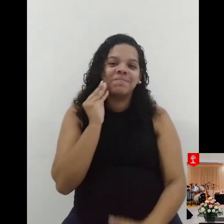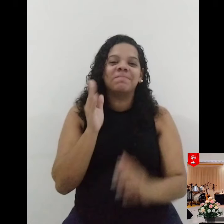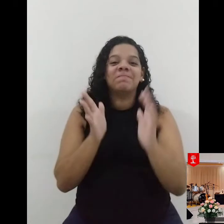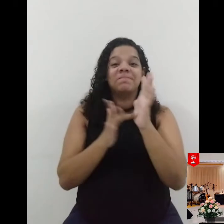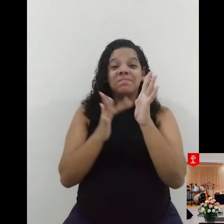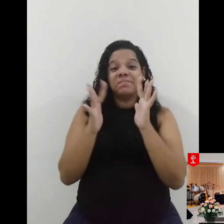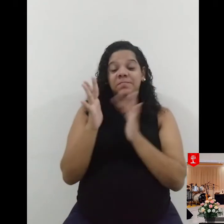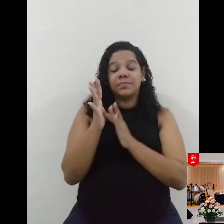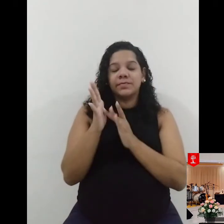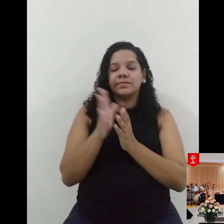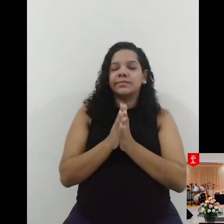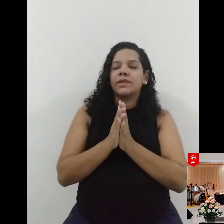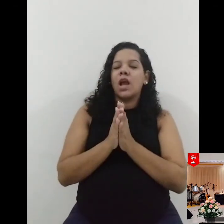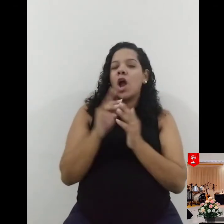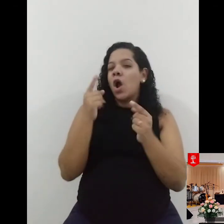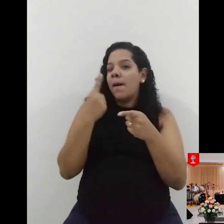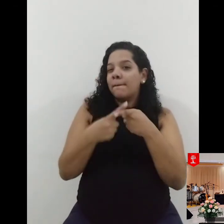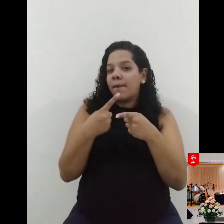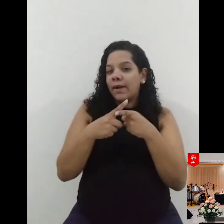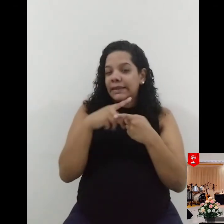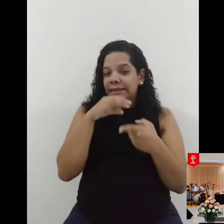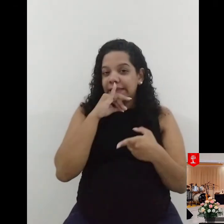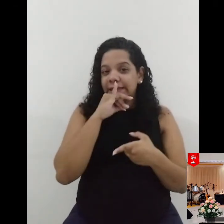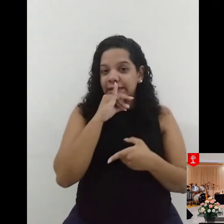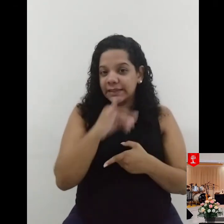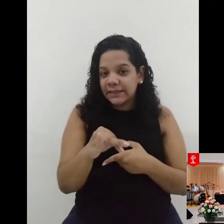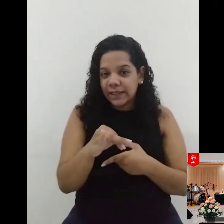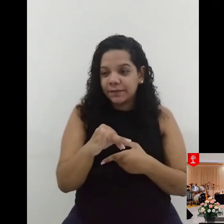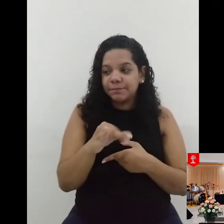as altas taxas de tributo. E o Senhor